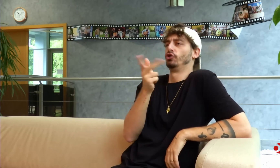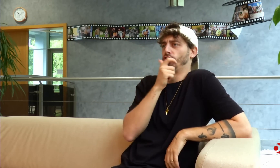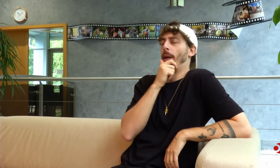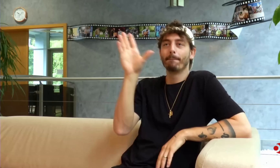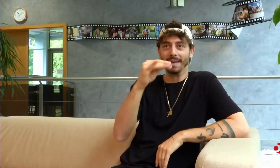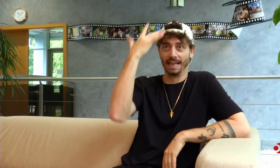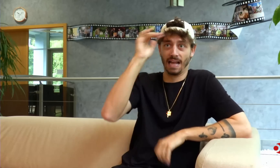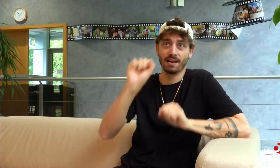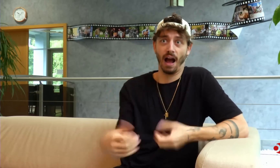Nachdenken anregen.